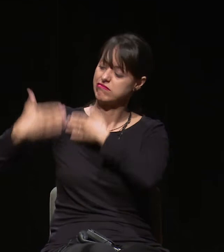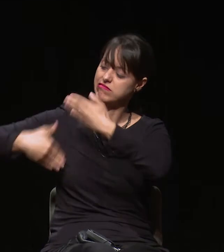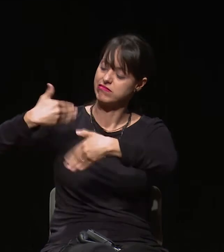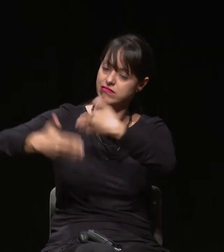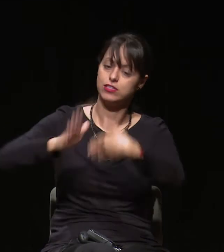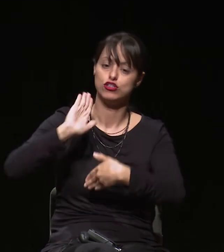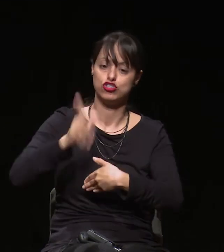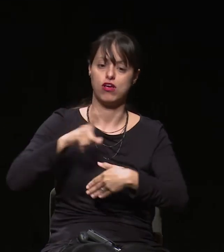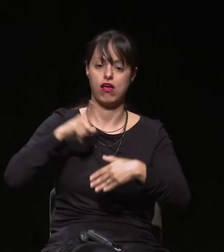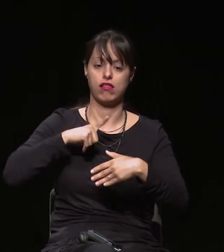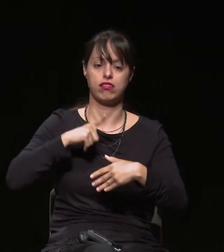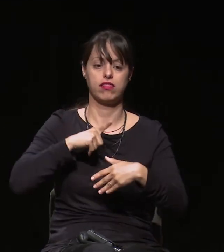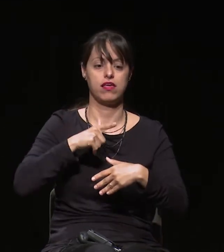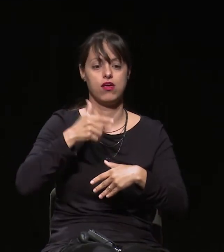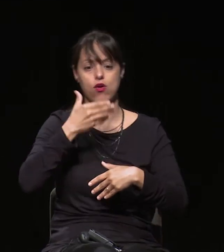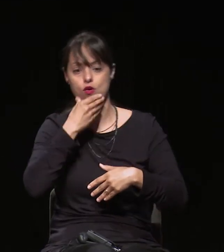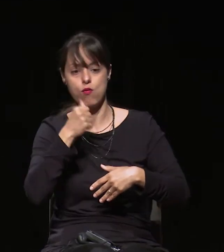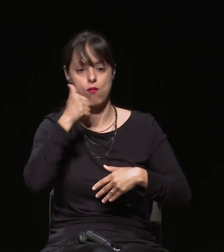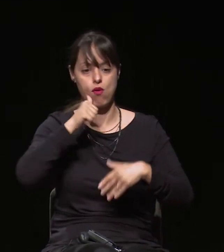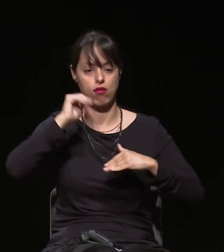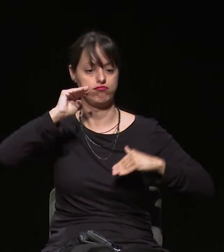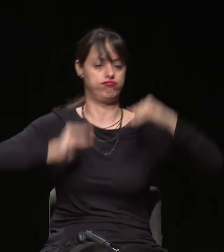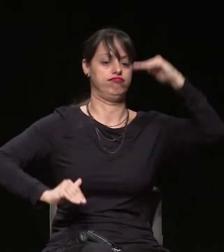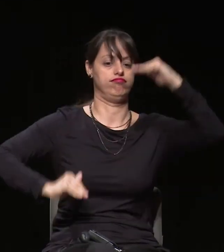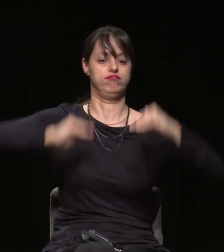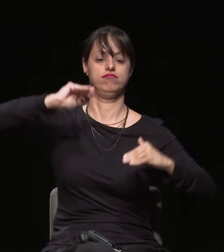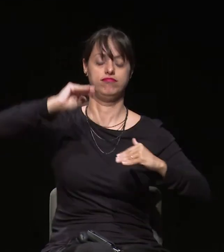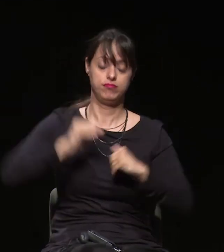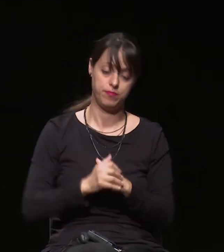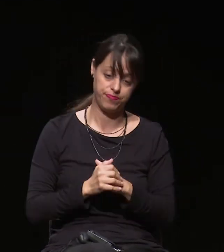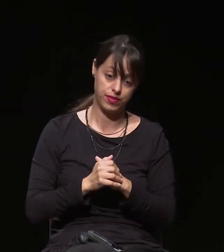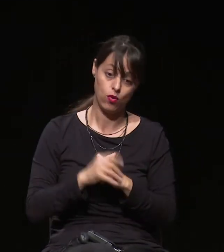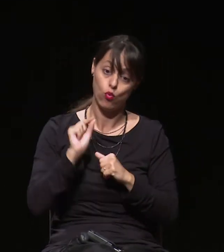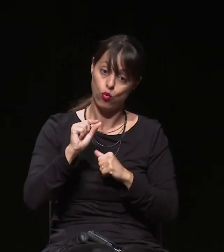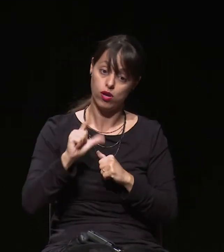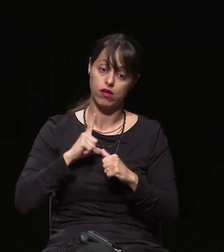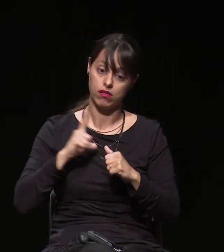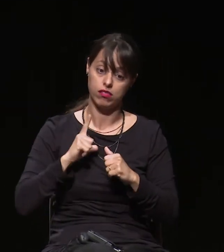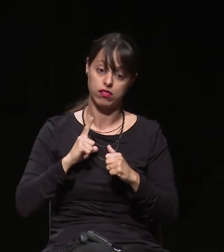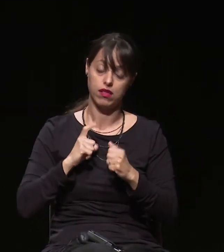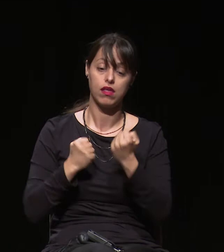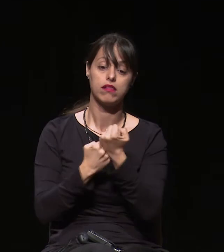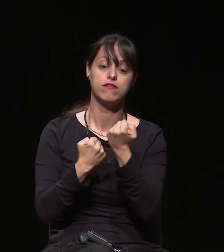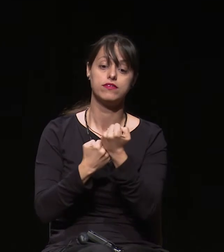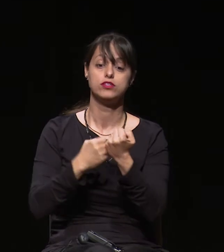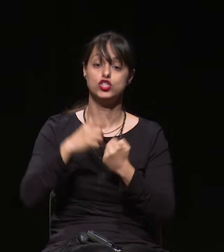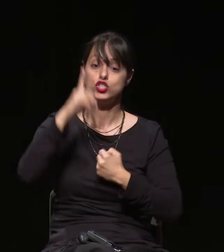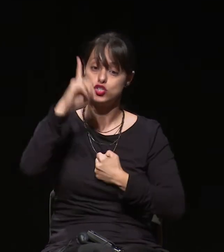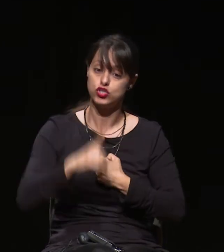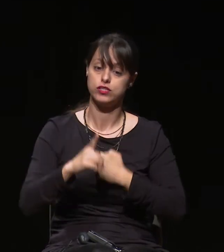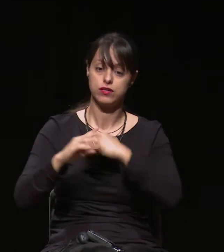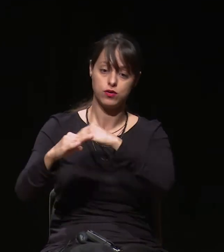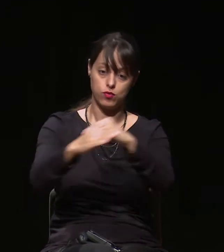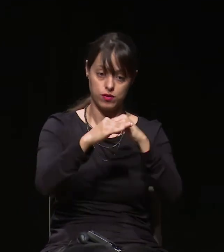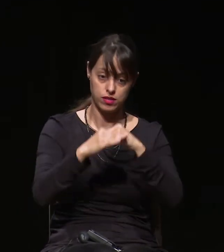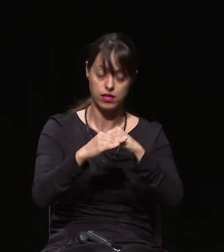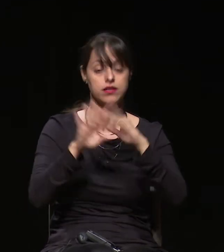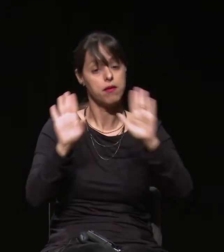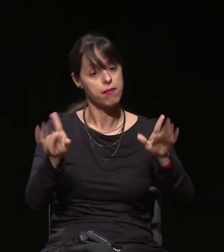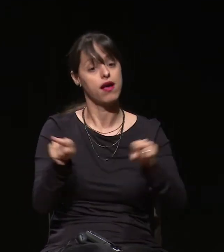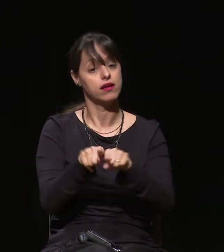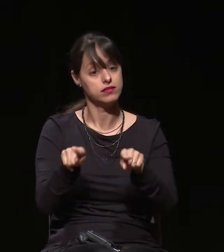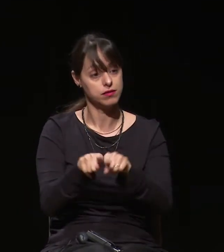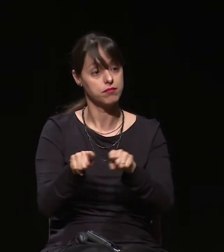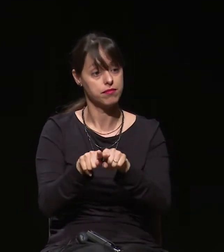oferecem um substrato comum ao feminismo, seja na defesa do direito à igualdade, seja na luta pelo direito à diferença. Do